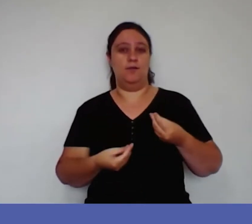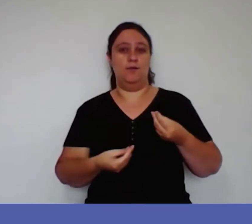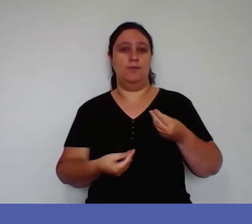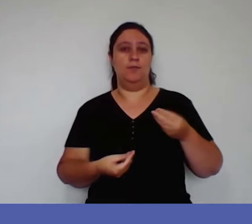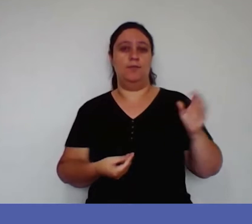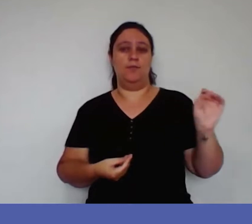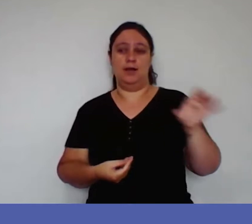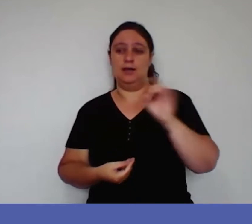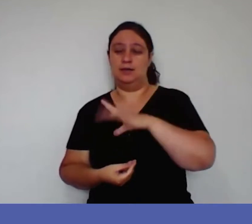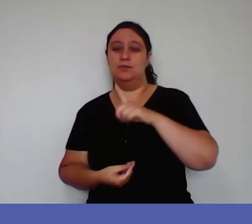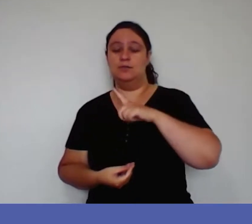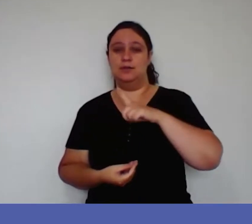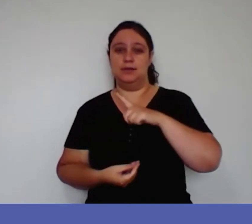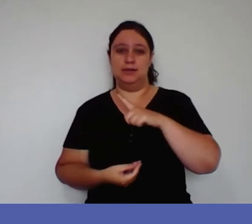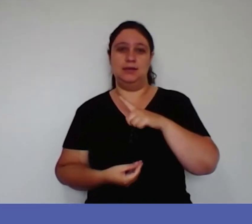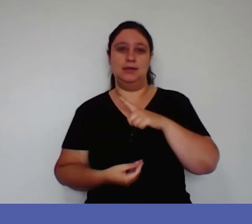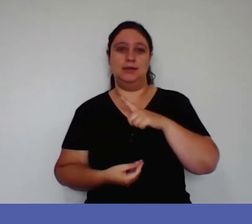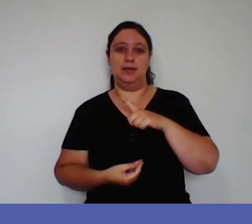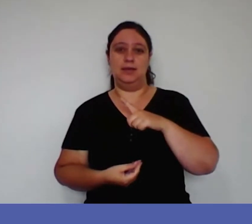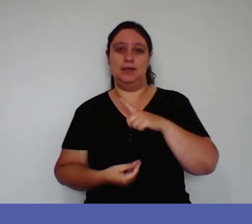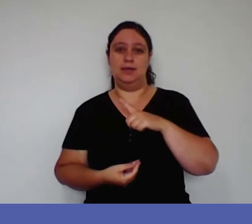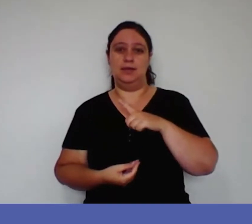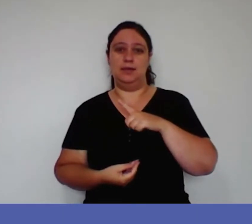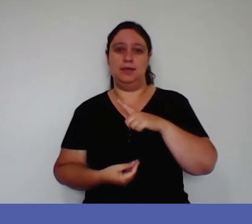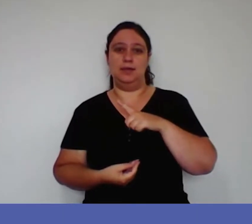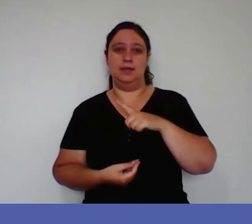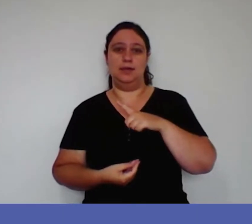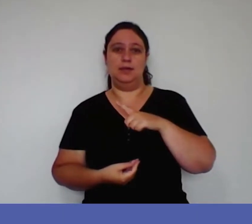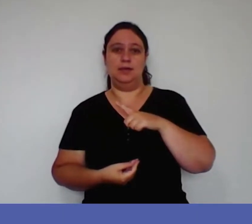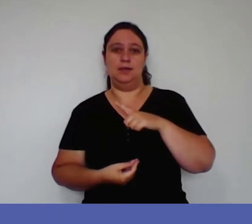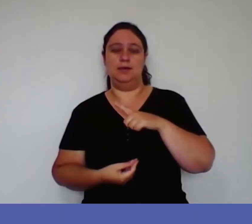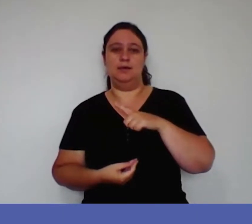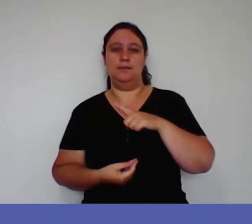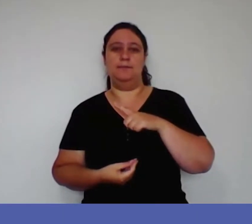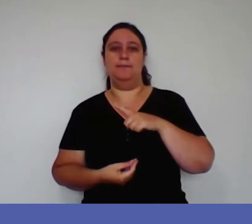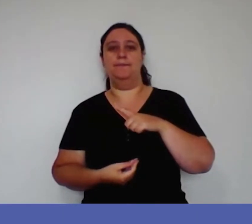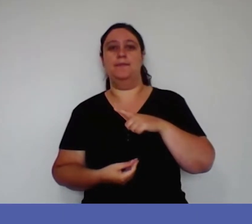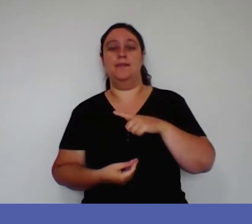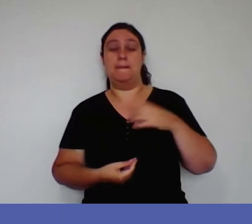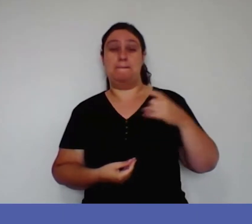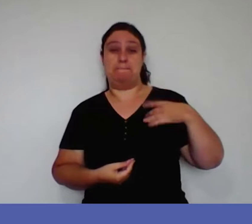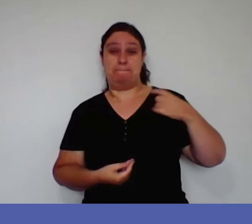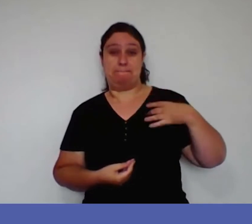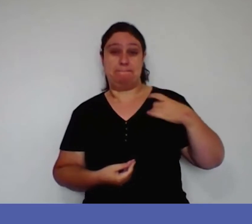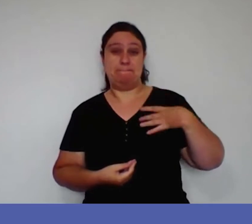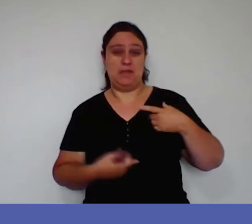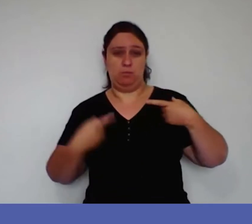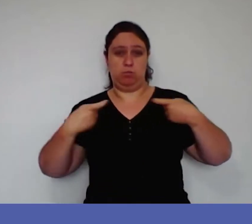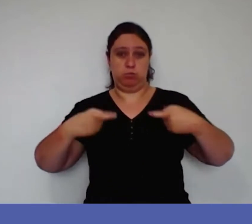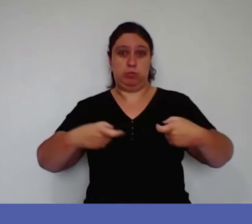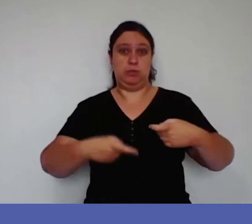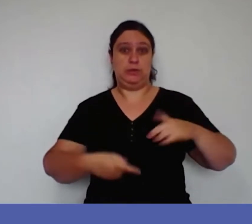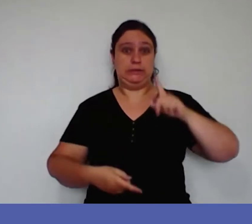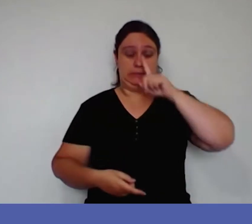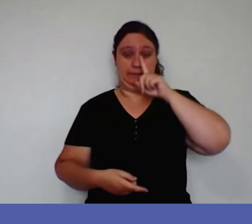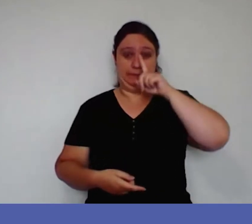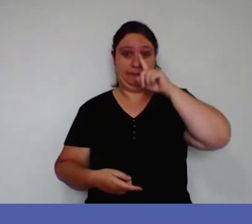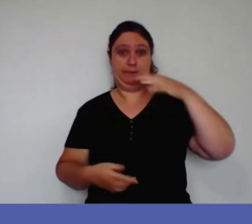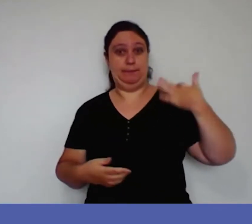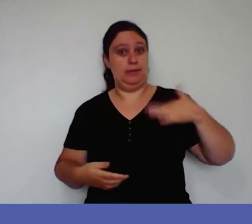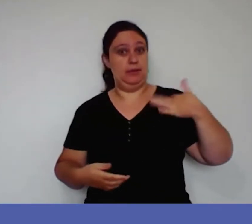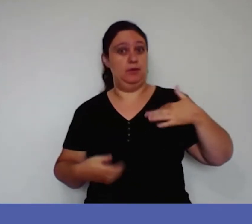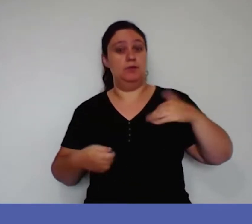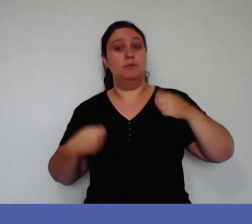mísseis, né, com suas ogivas nucleares, de meter medo no homem. Podem destruir a terra, né,